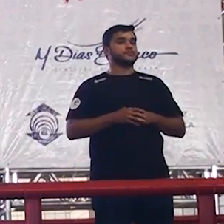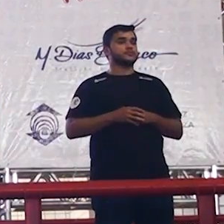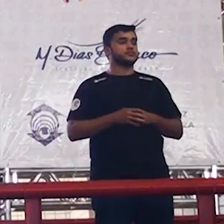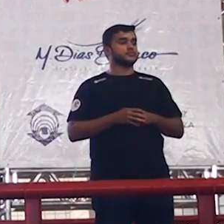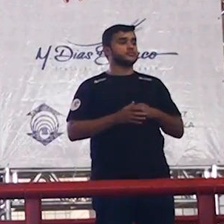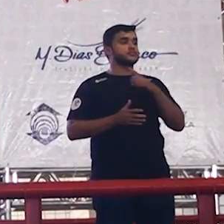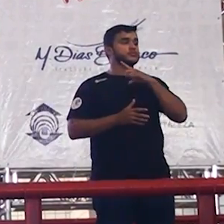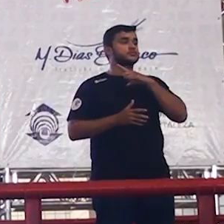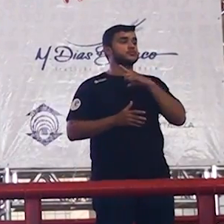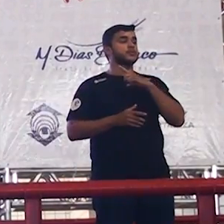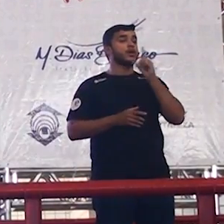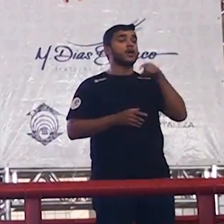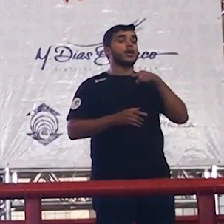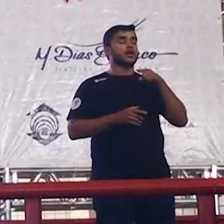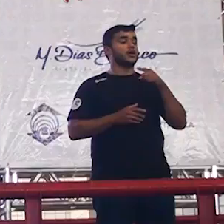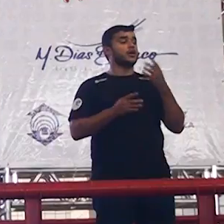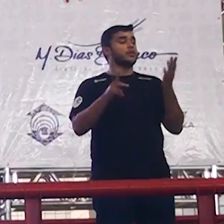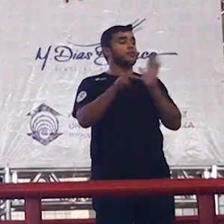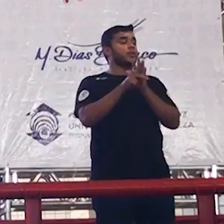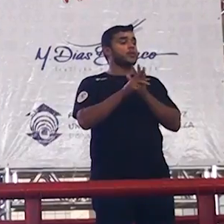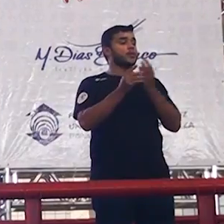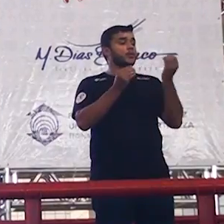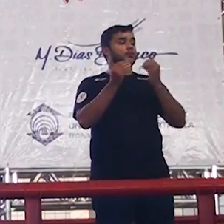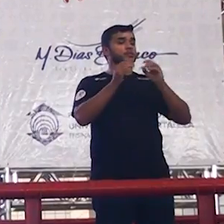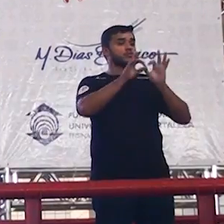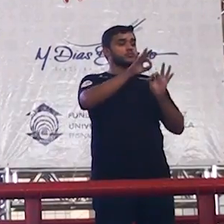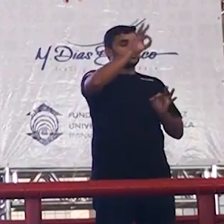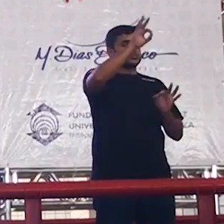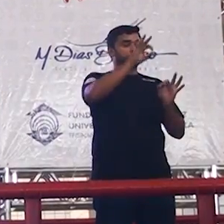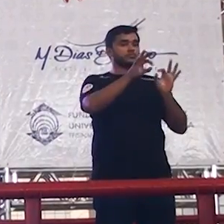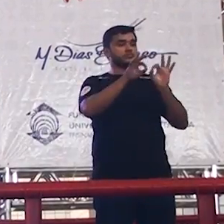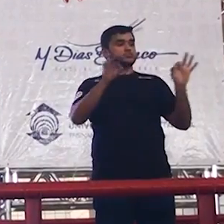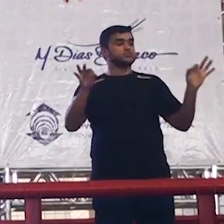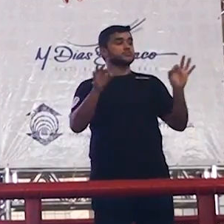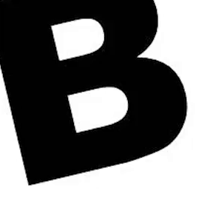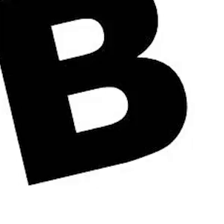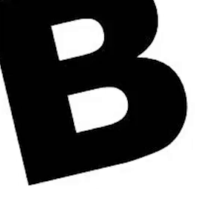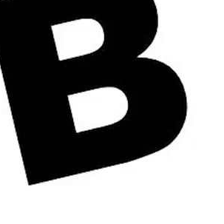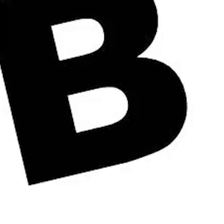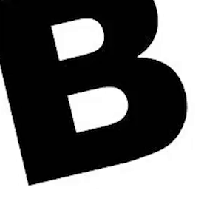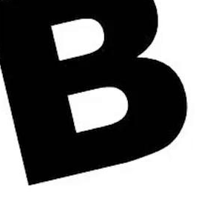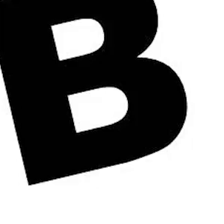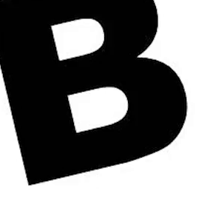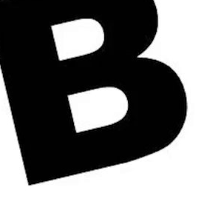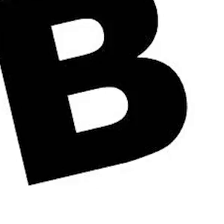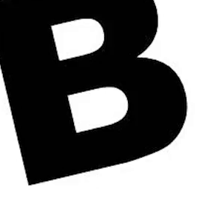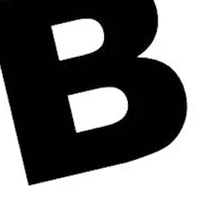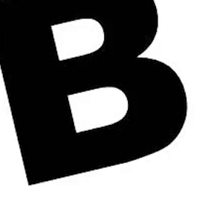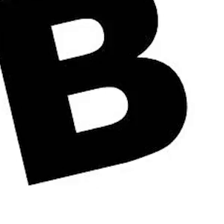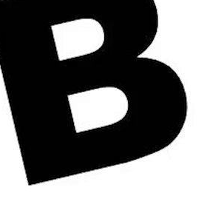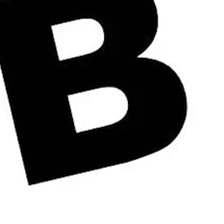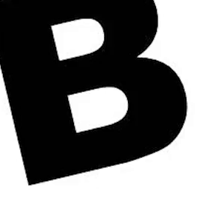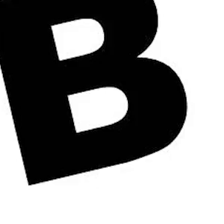a altura é 21, também dividido por 2. Esse cálculo vai dar